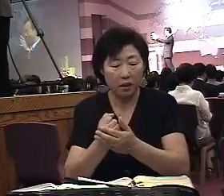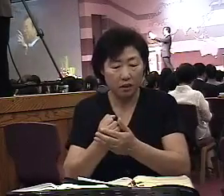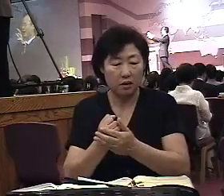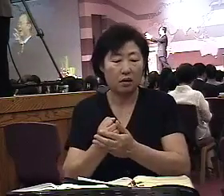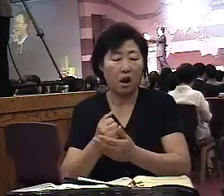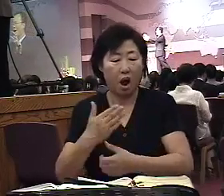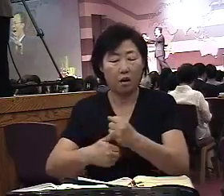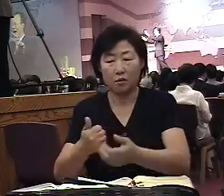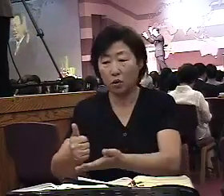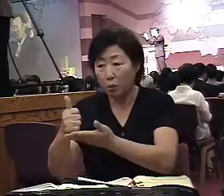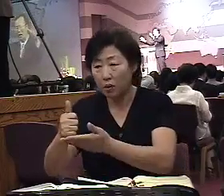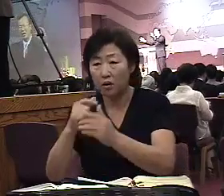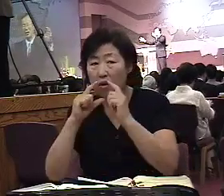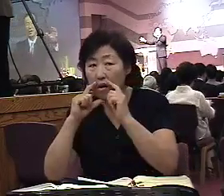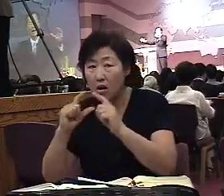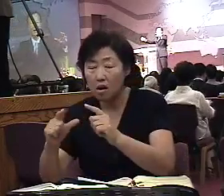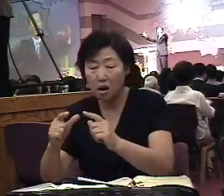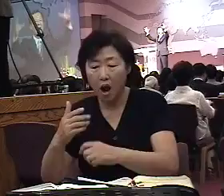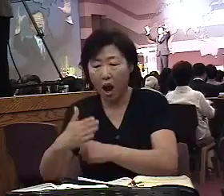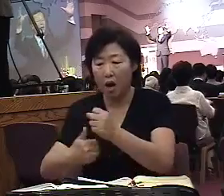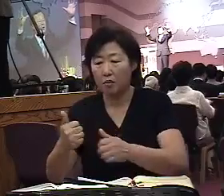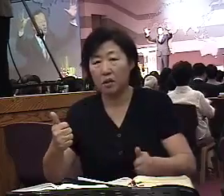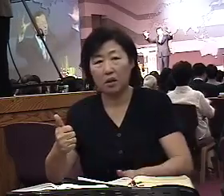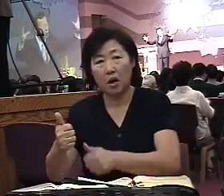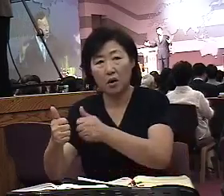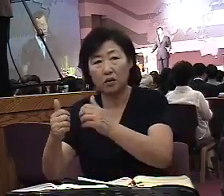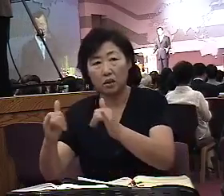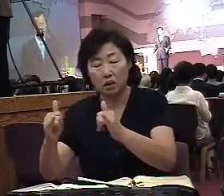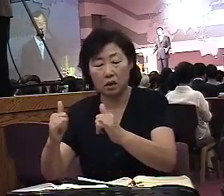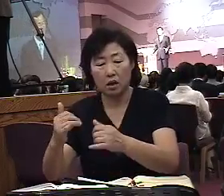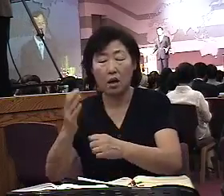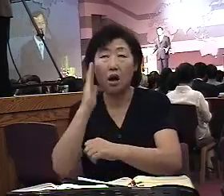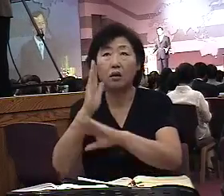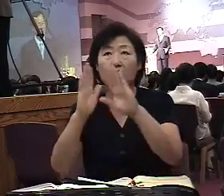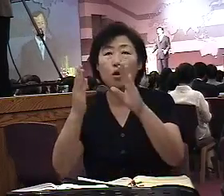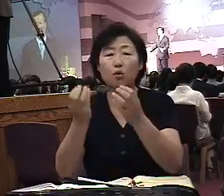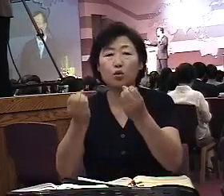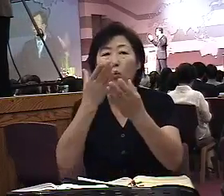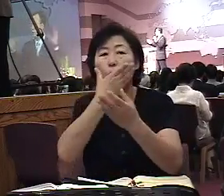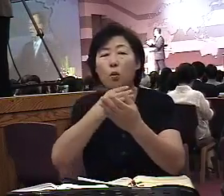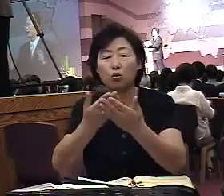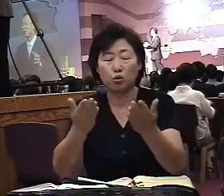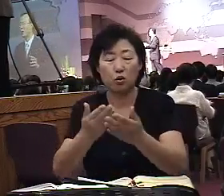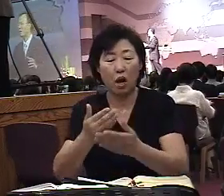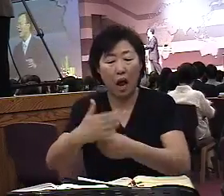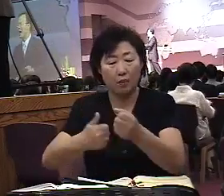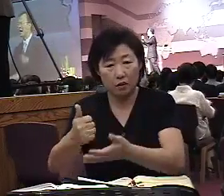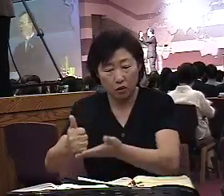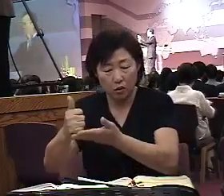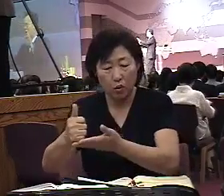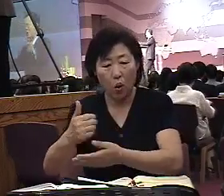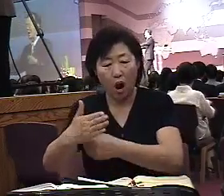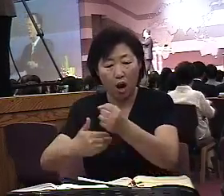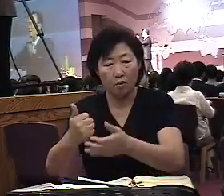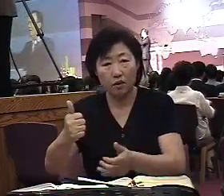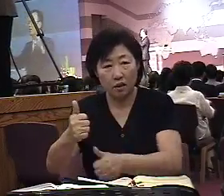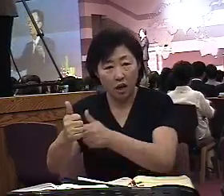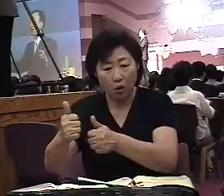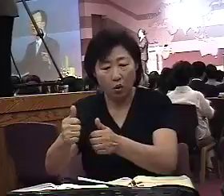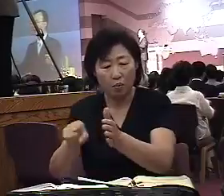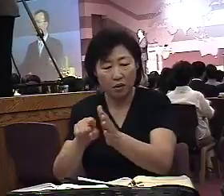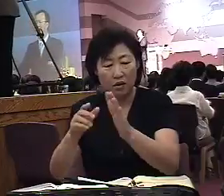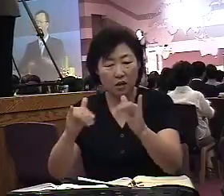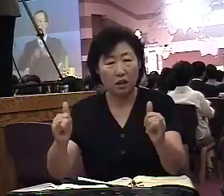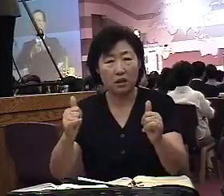하나님을 섬겨라. 하나님을 따르는 자에게 하늘의 축복을 주리라. 하나님을 섬기고 하나님을 따르고 하나님을